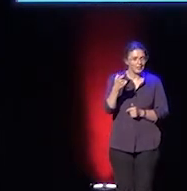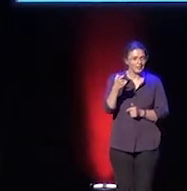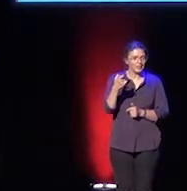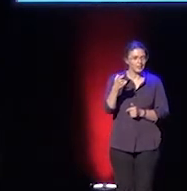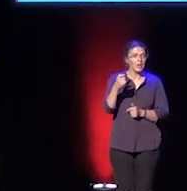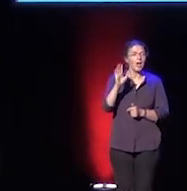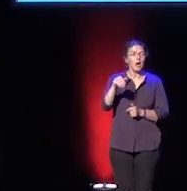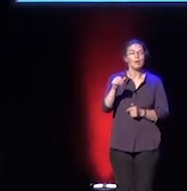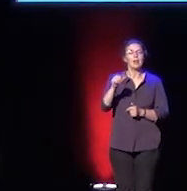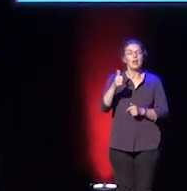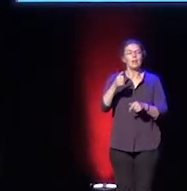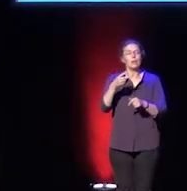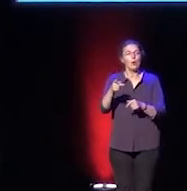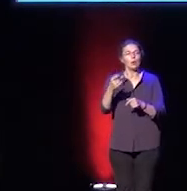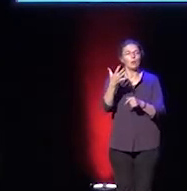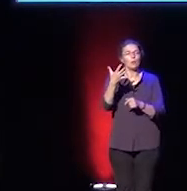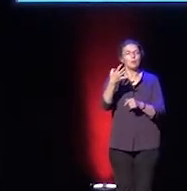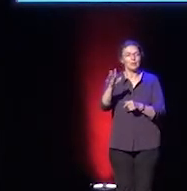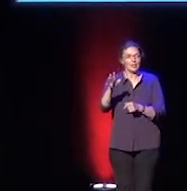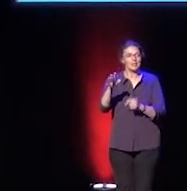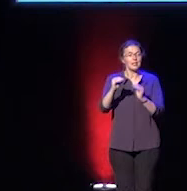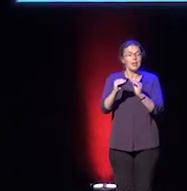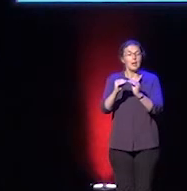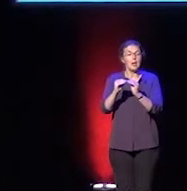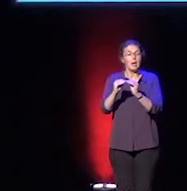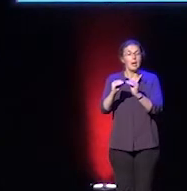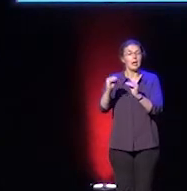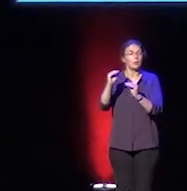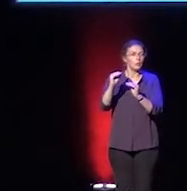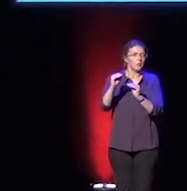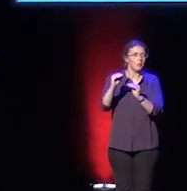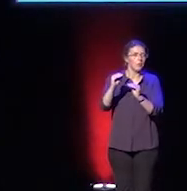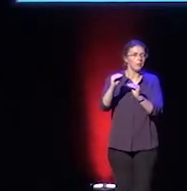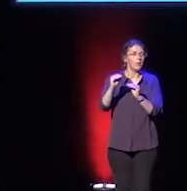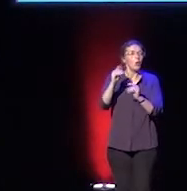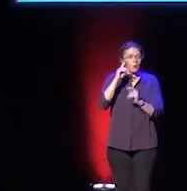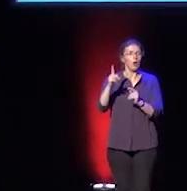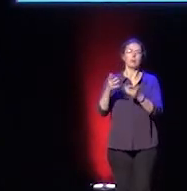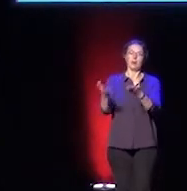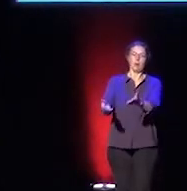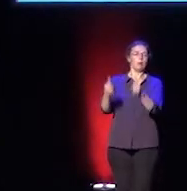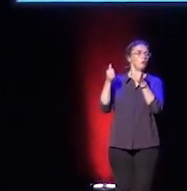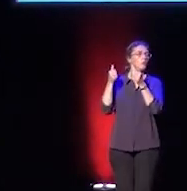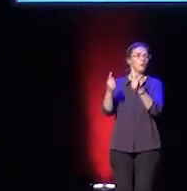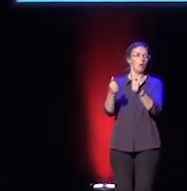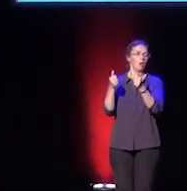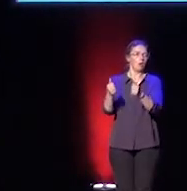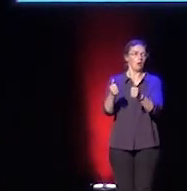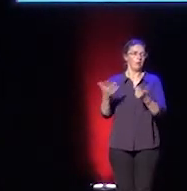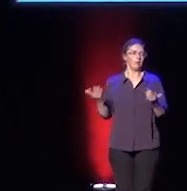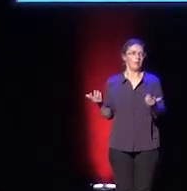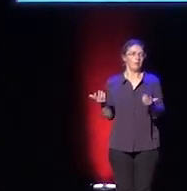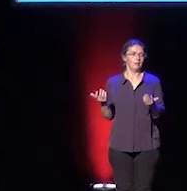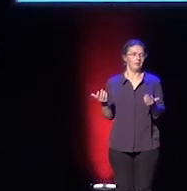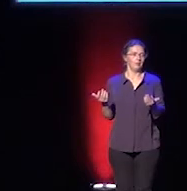auf 11,45 Euro anzuheben und glaubt damit eine tolle Vorlage